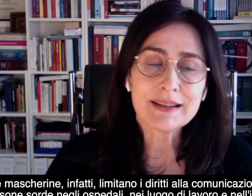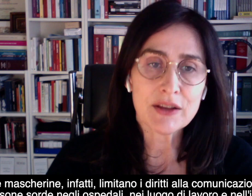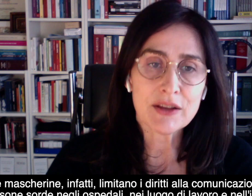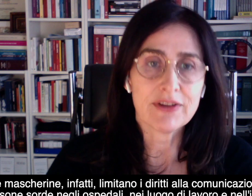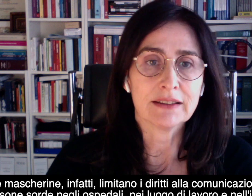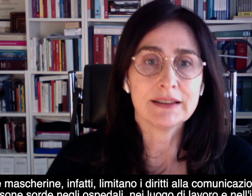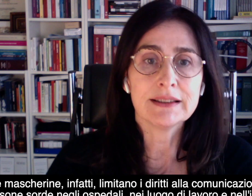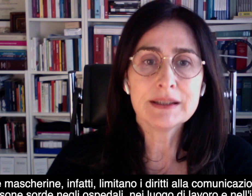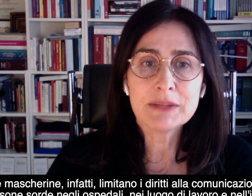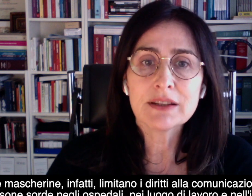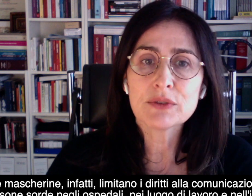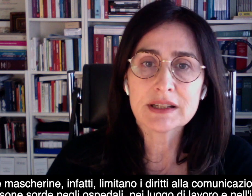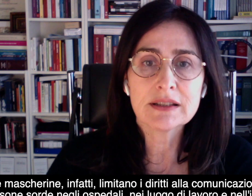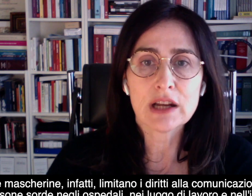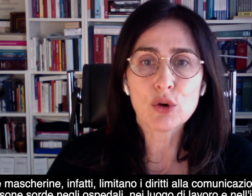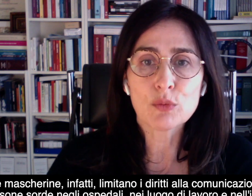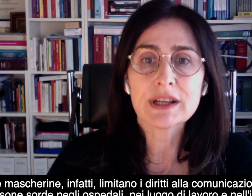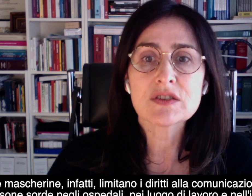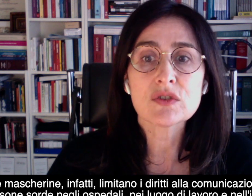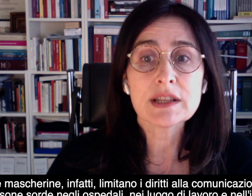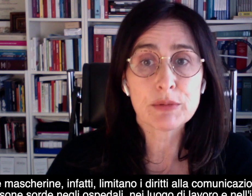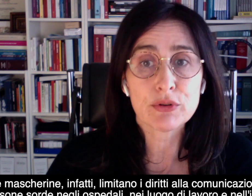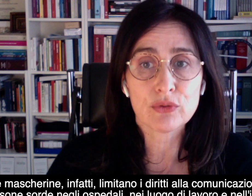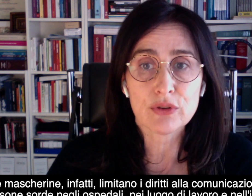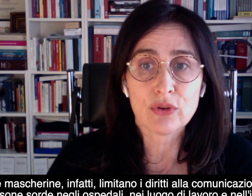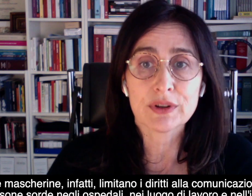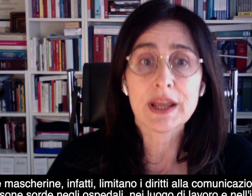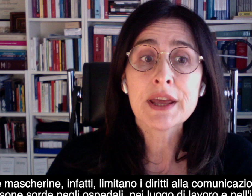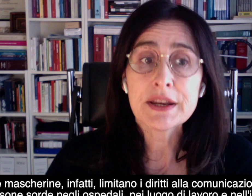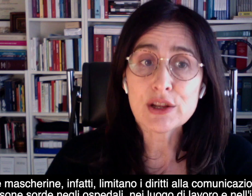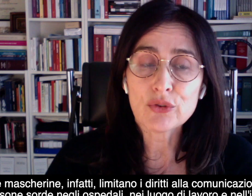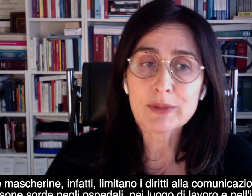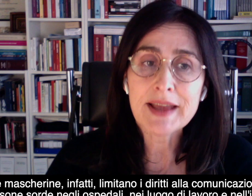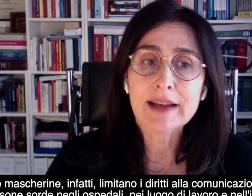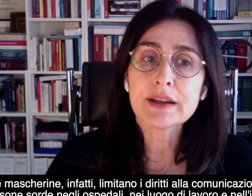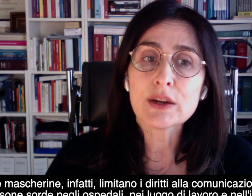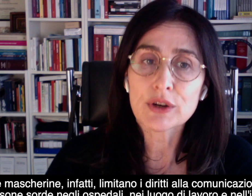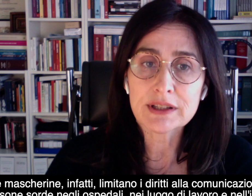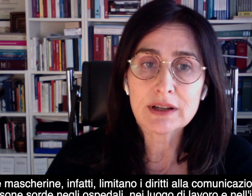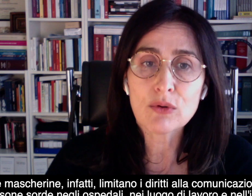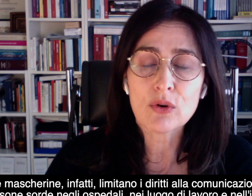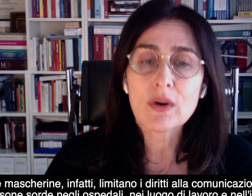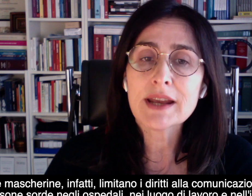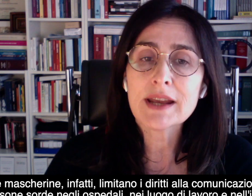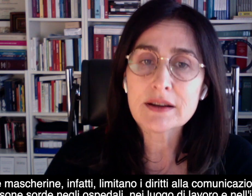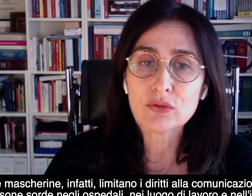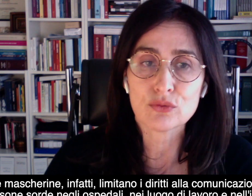infatti limitano i diritti alla comunicazione delle persone sorte negli ospedali nei luoghi di lavoro e dell'istruzione